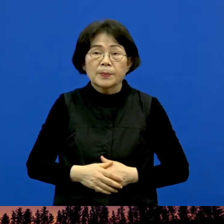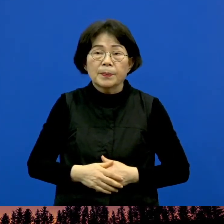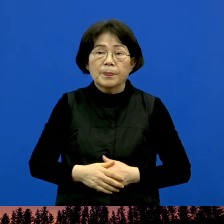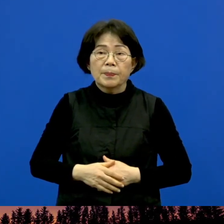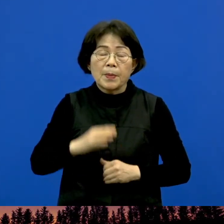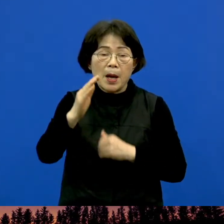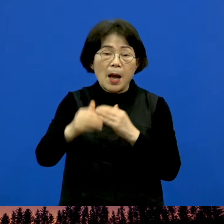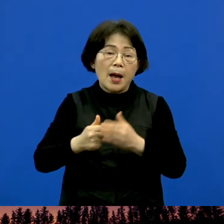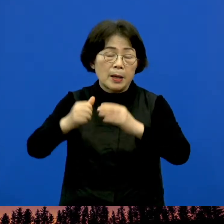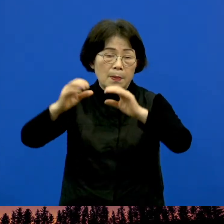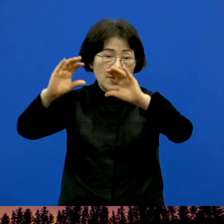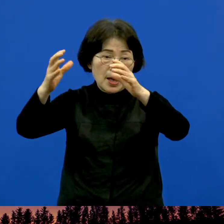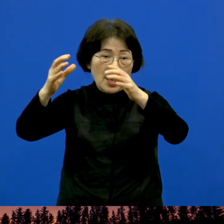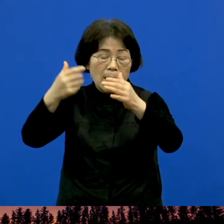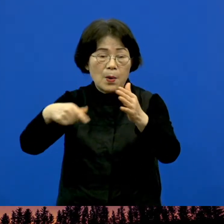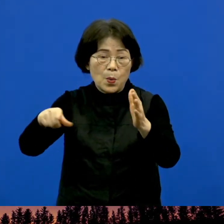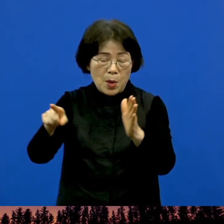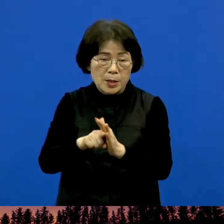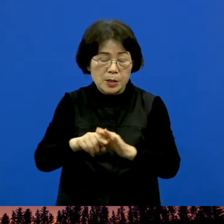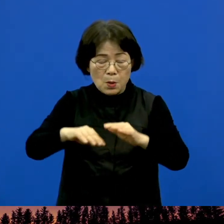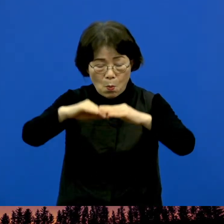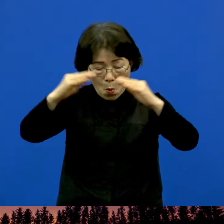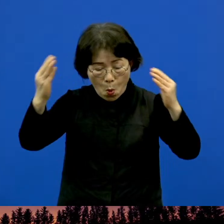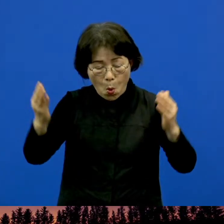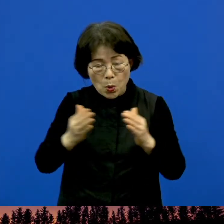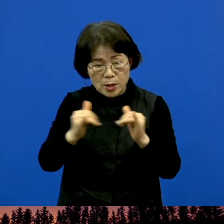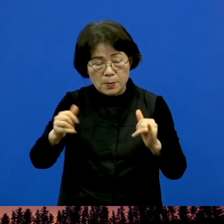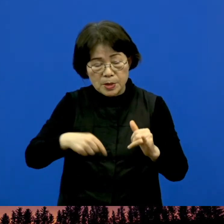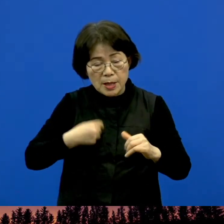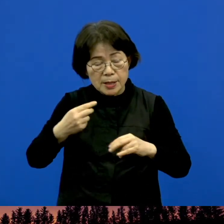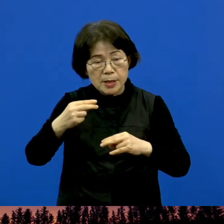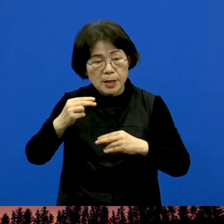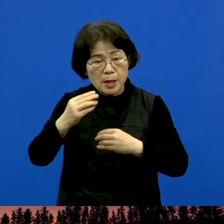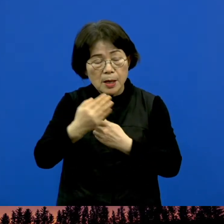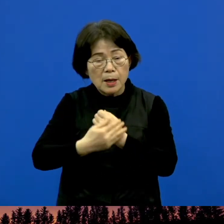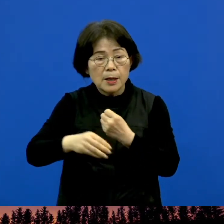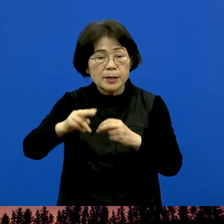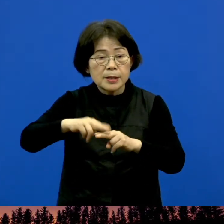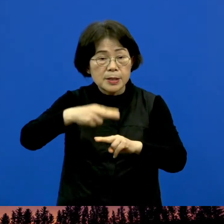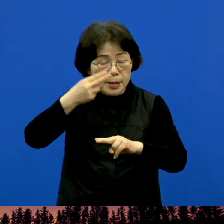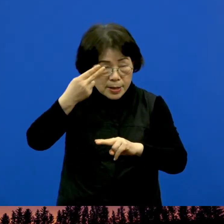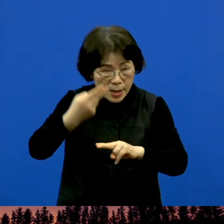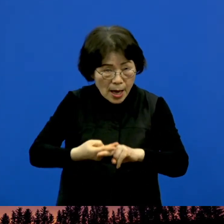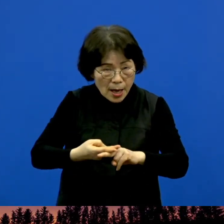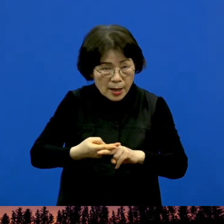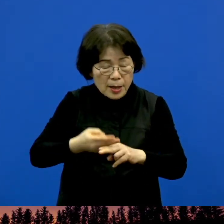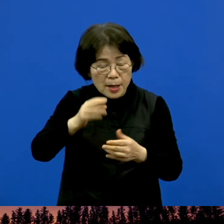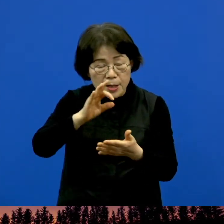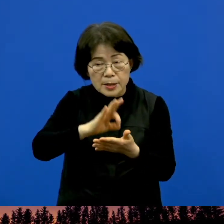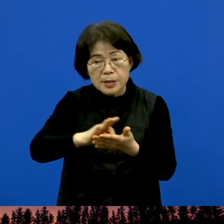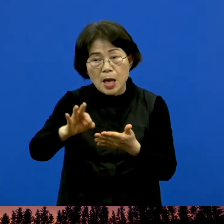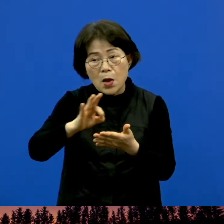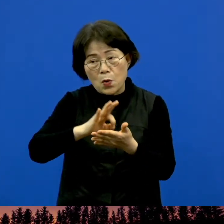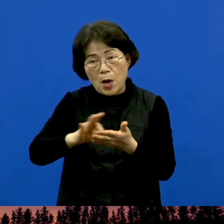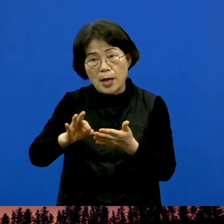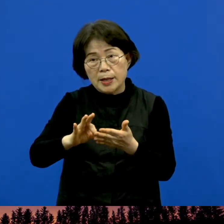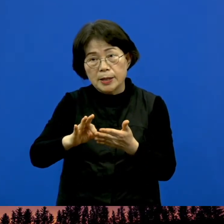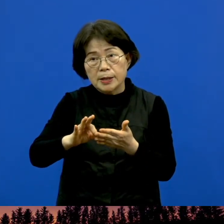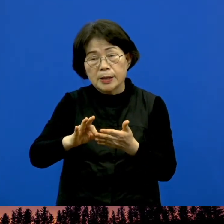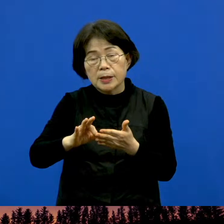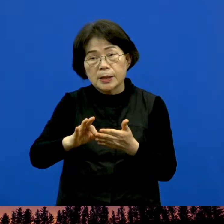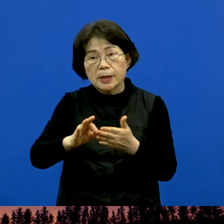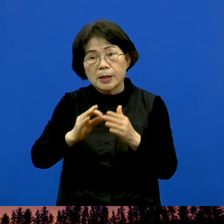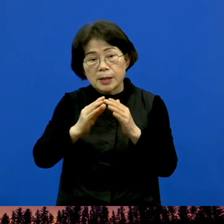그래서 하나님의 나라를 위해서 모든 사람들이 자신의 은사와 재능을 따라 그 가운데서 아낌없이 뛰는 그런